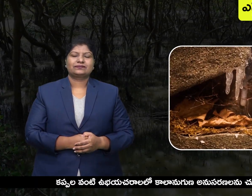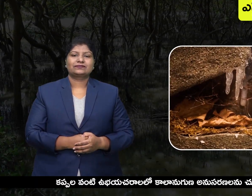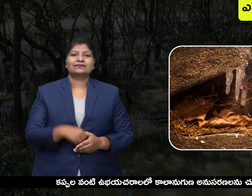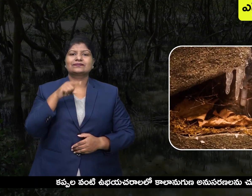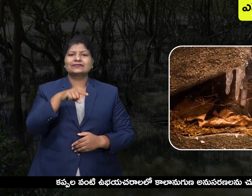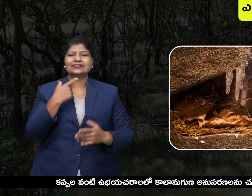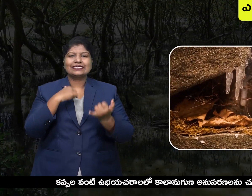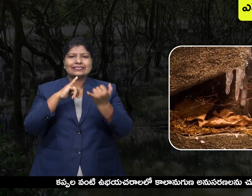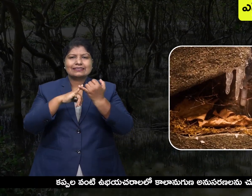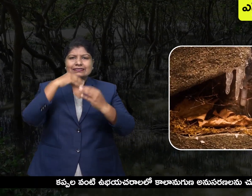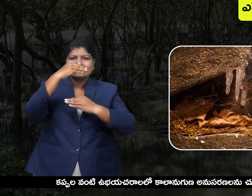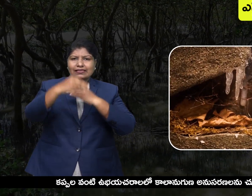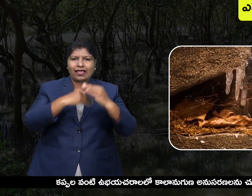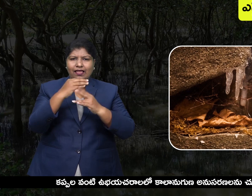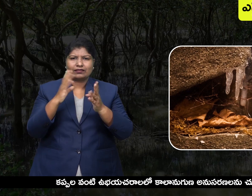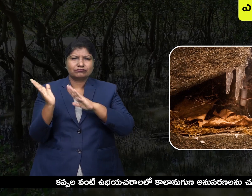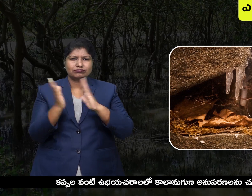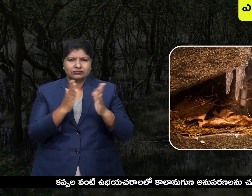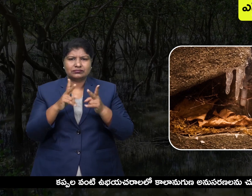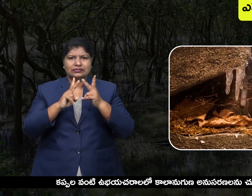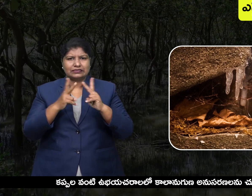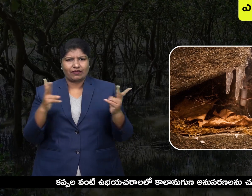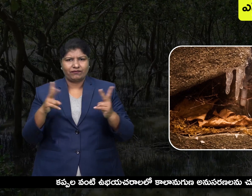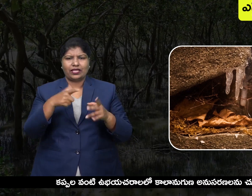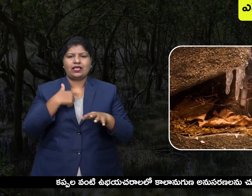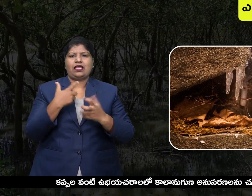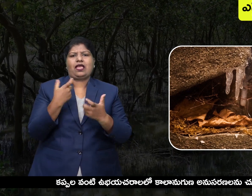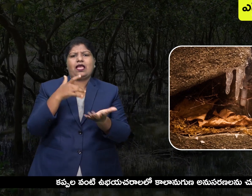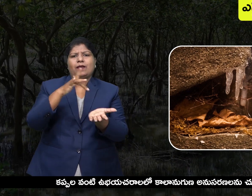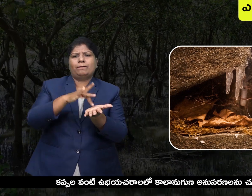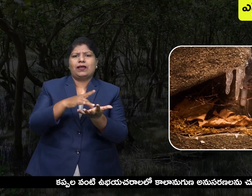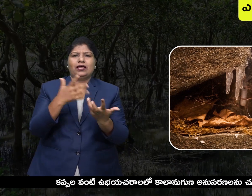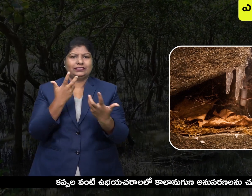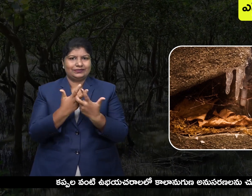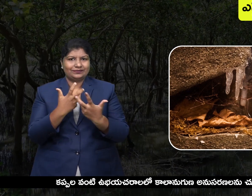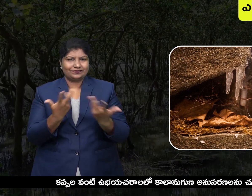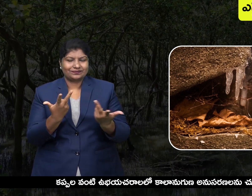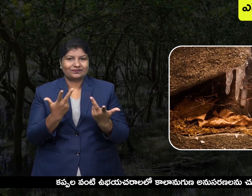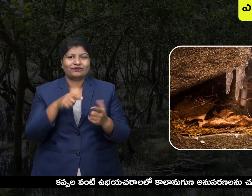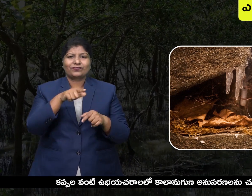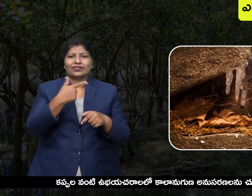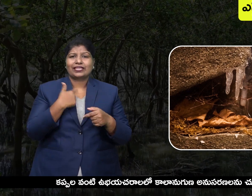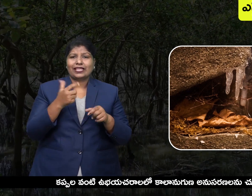కప్పలు వంటి ఉభయచరాలలో కాలానుగుణ అనుసరణలను చూడవచ్చు.